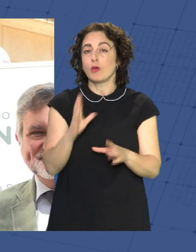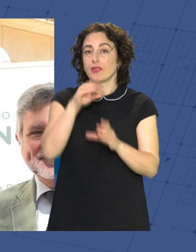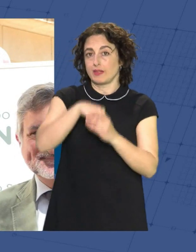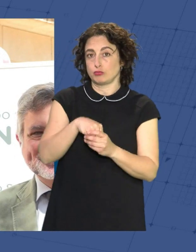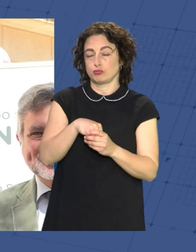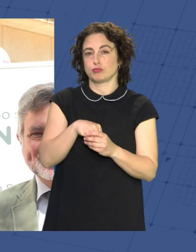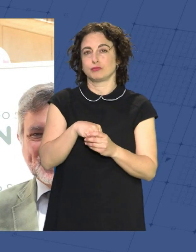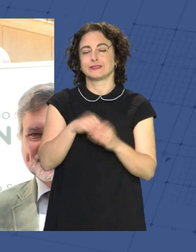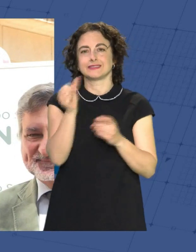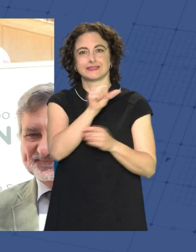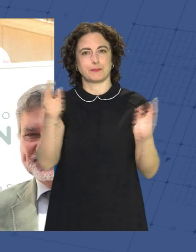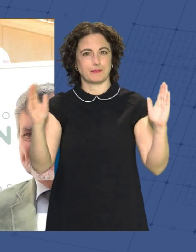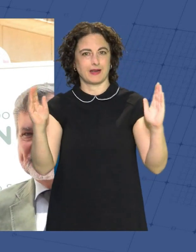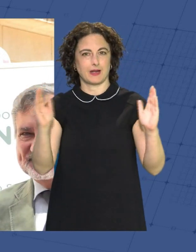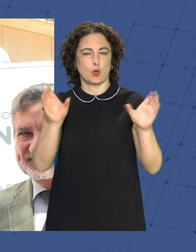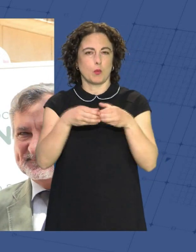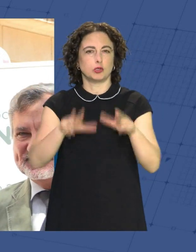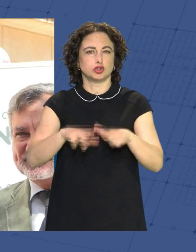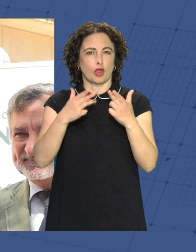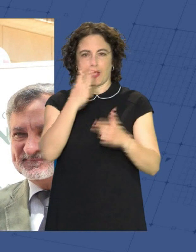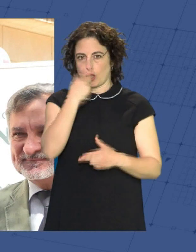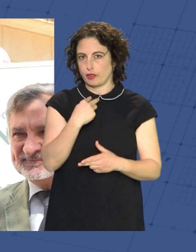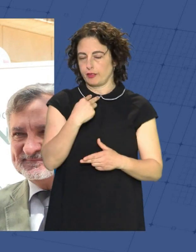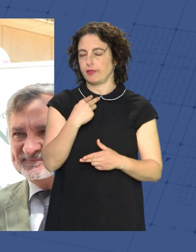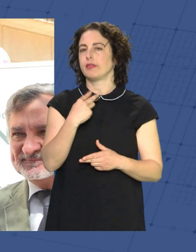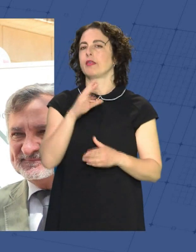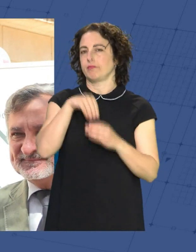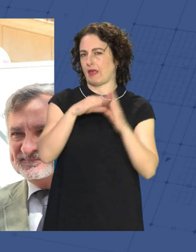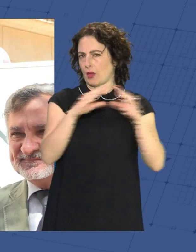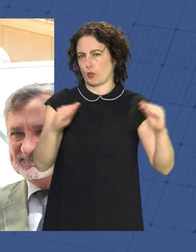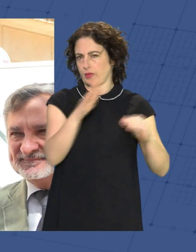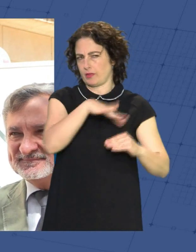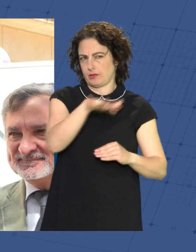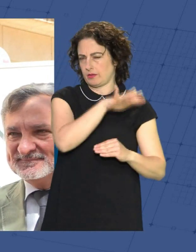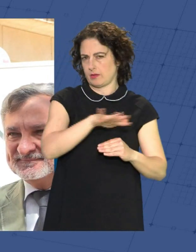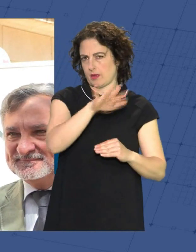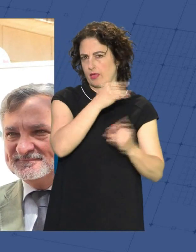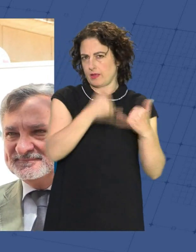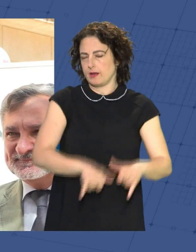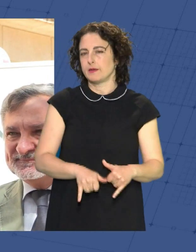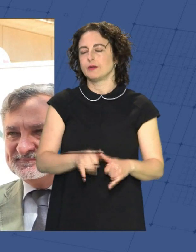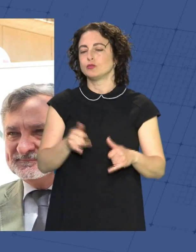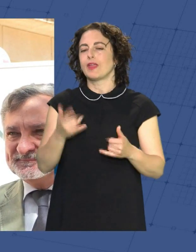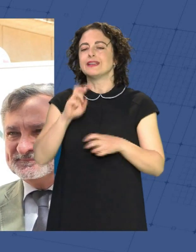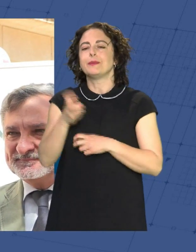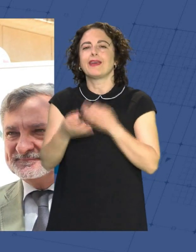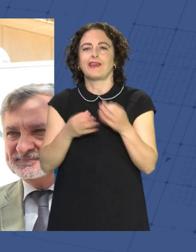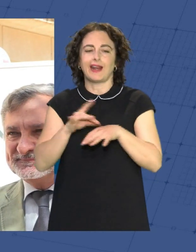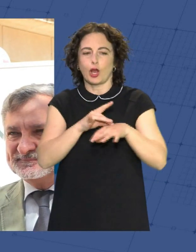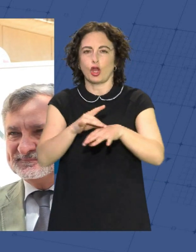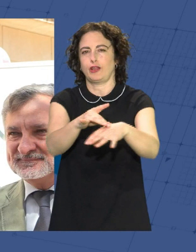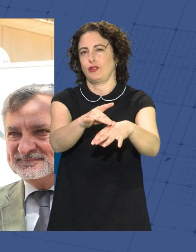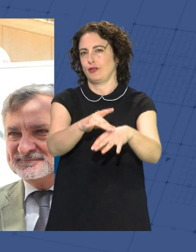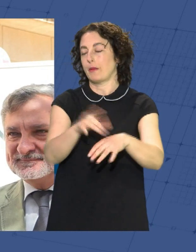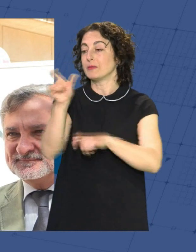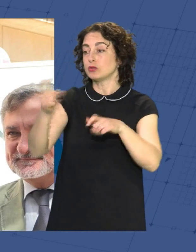la semana del Grupo Social ONCE, que se está celebrando en toda Andalucía, esta actividad consiste en hacer un recorrido y los participantes que